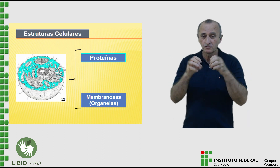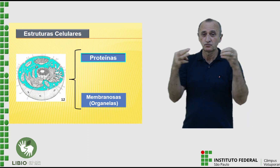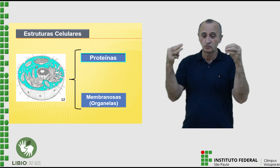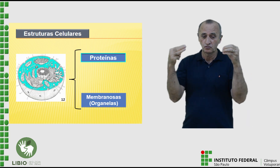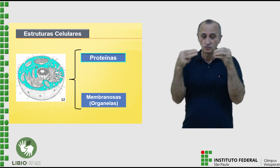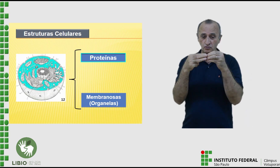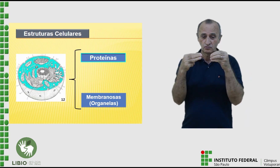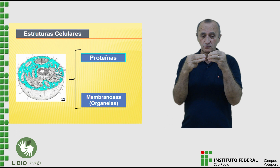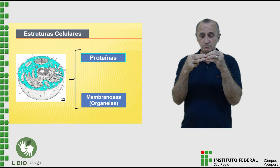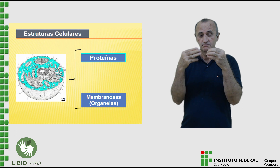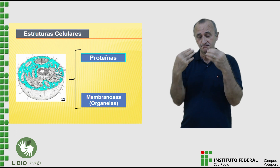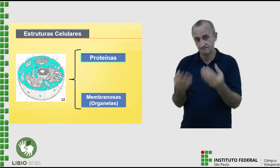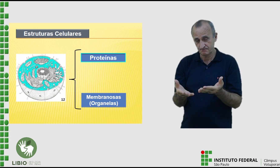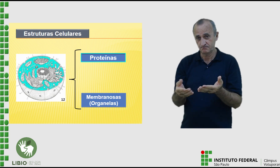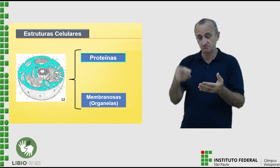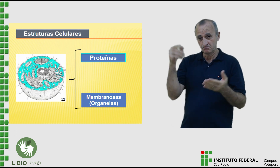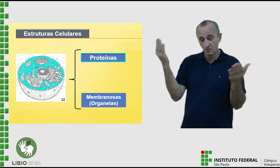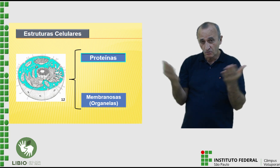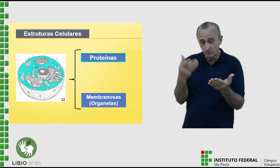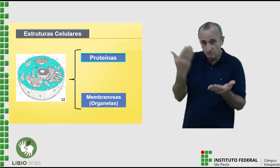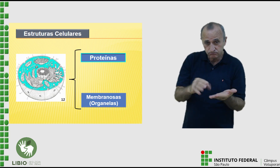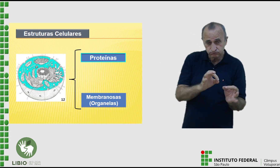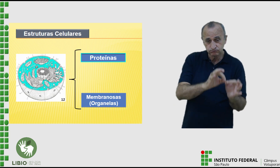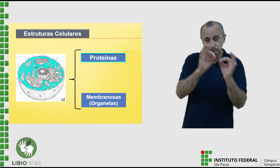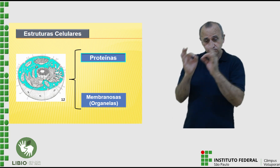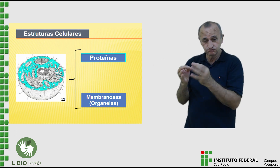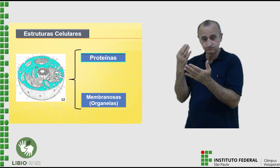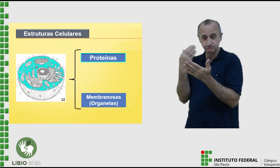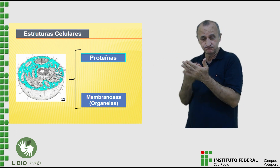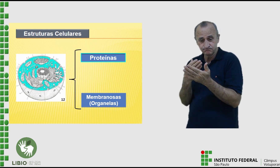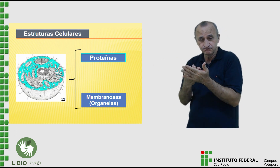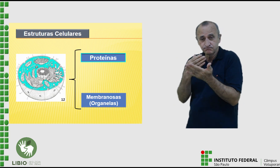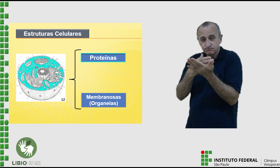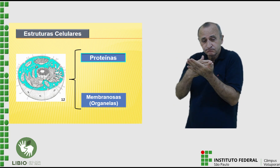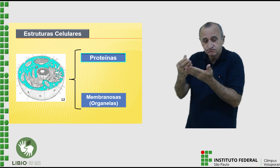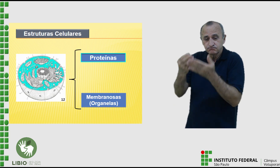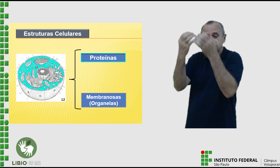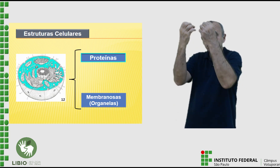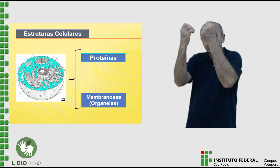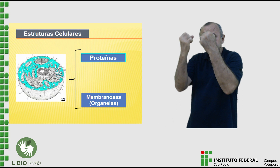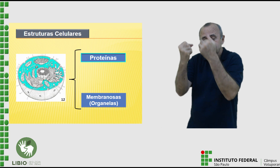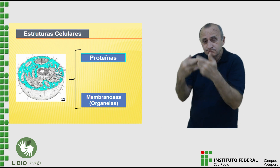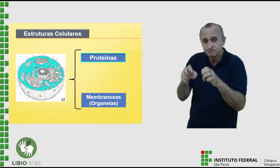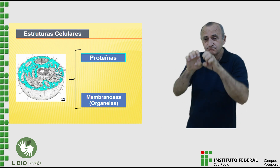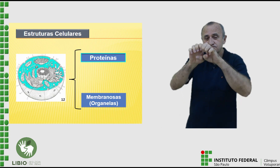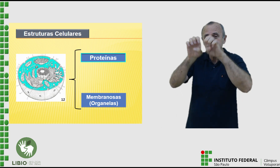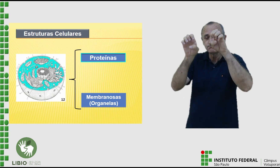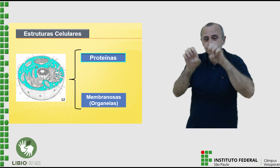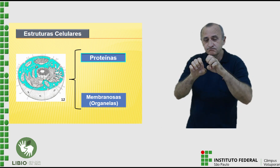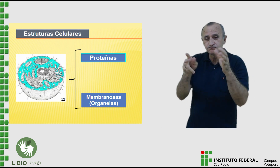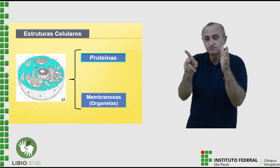Veja aqui, estruturas celulares. Então, na aula de hoje, Vamos